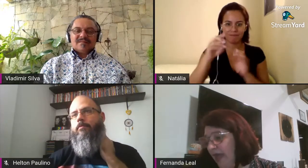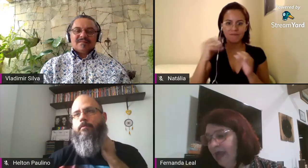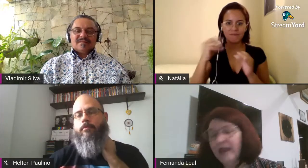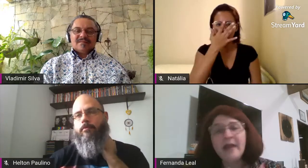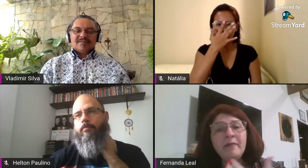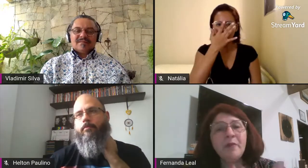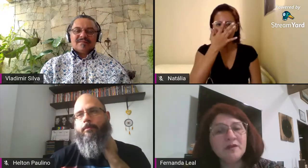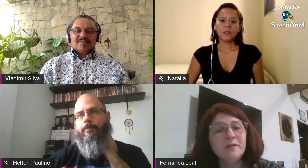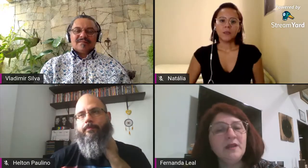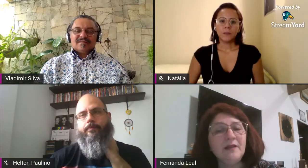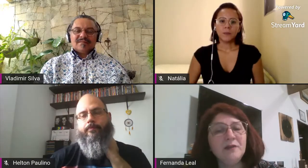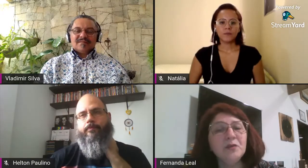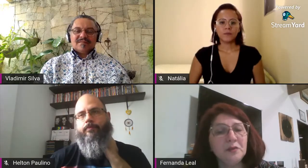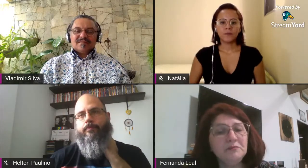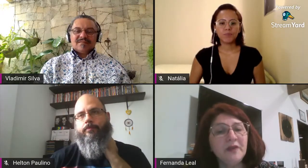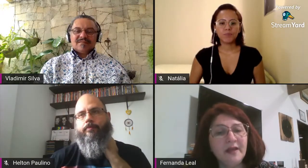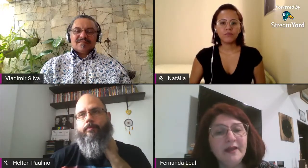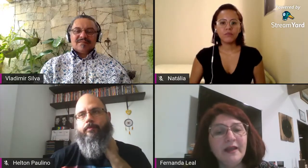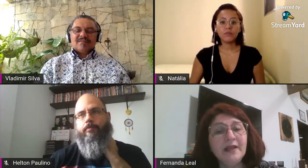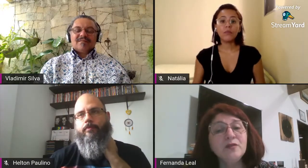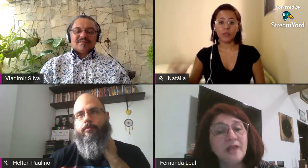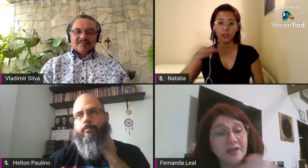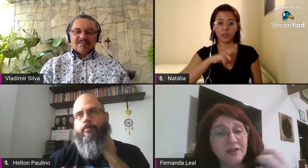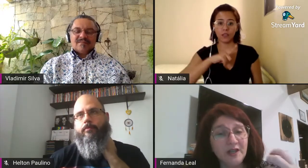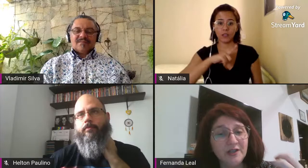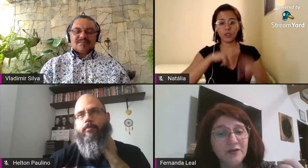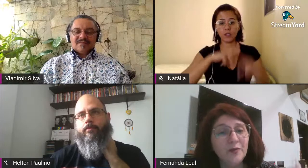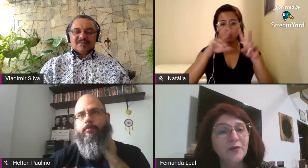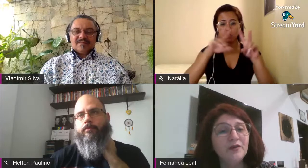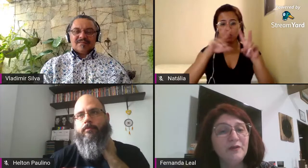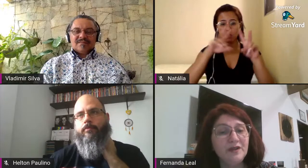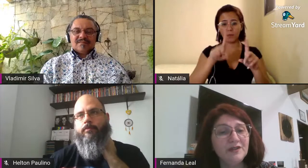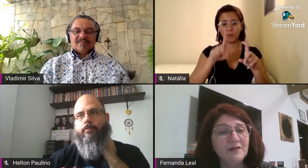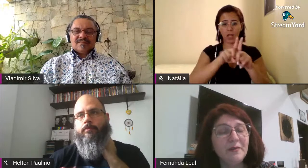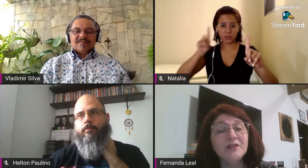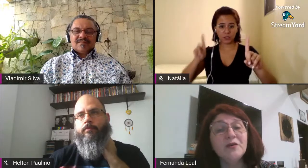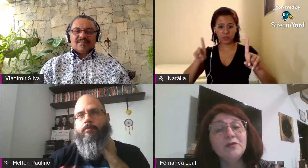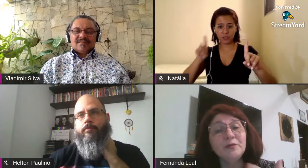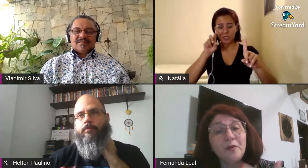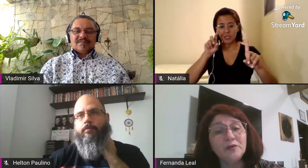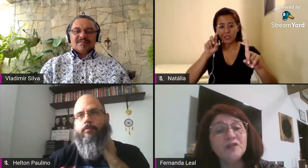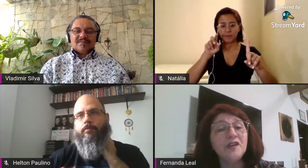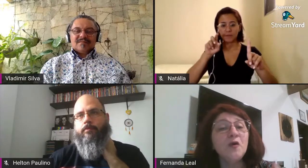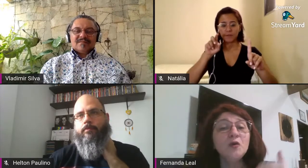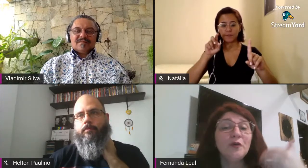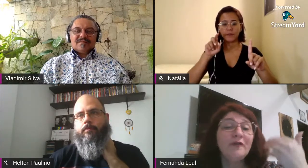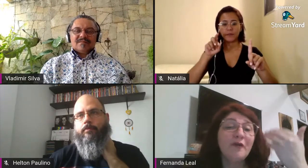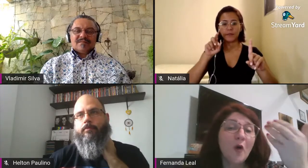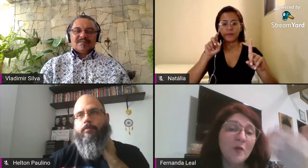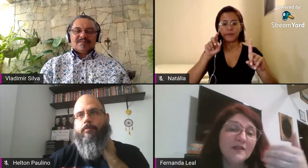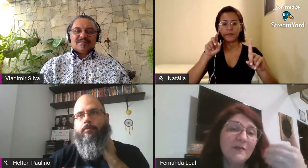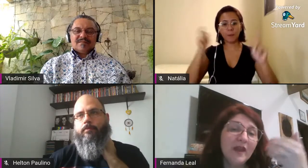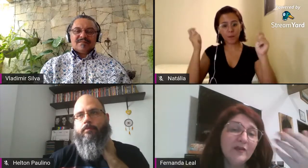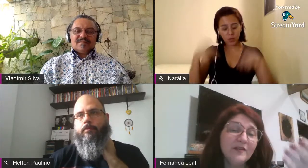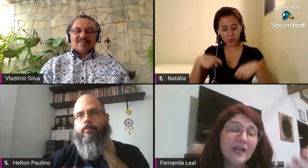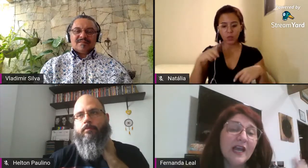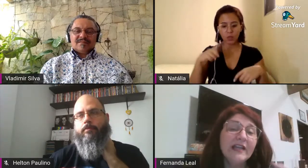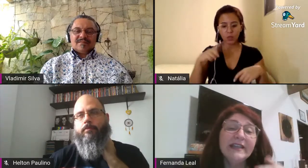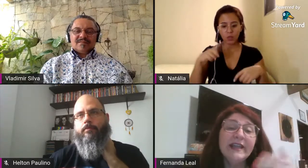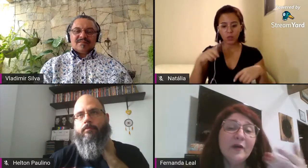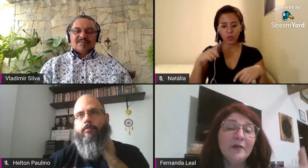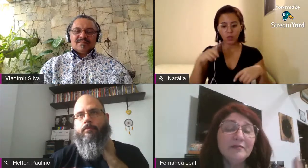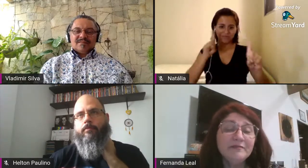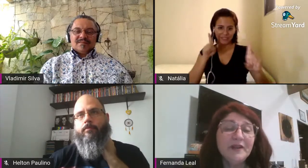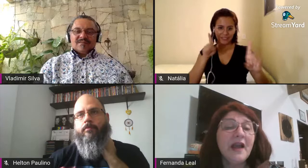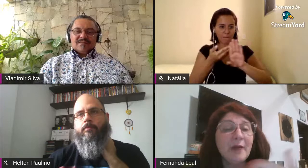e ele é possibilitador, né? Ele nos restringe de um ponto de vista, mas de outro ponto a gente encontrou formas e meios